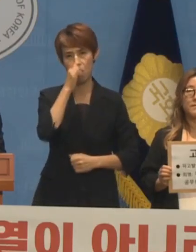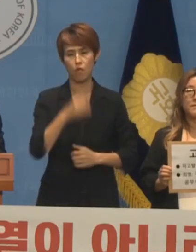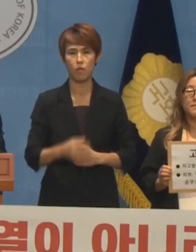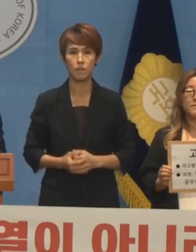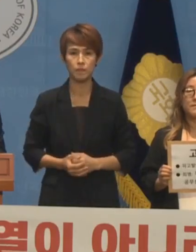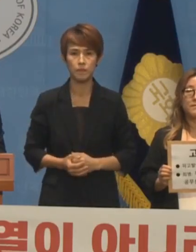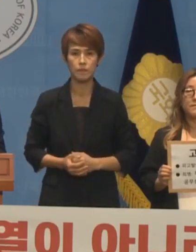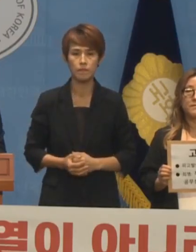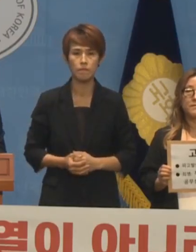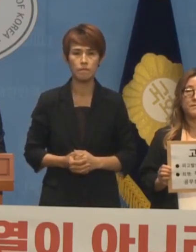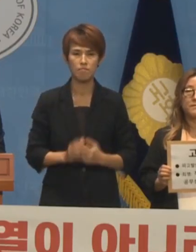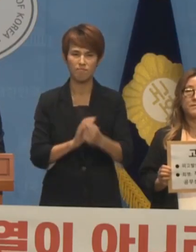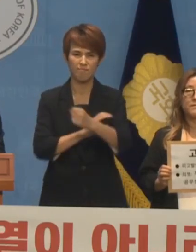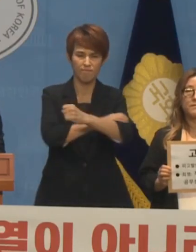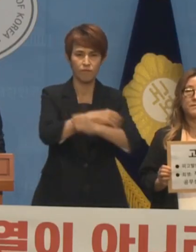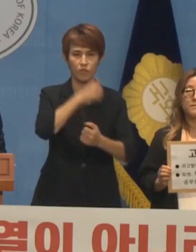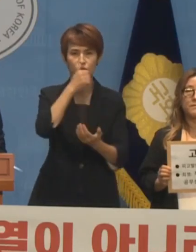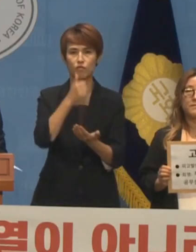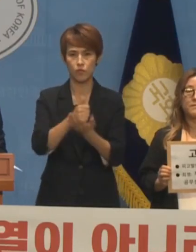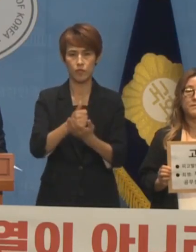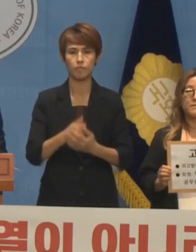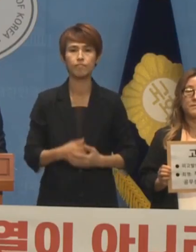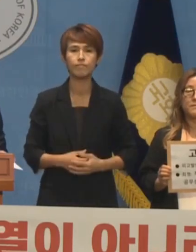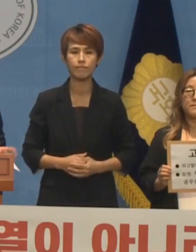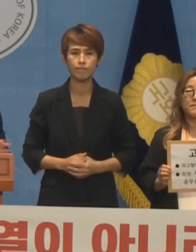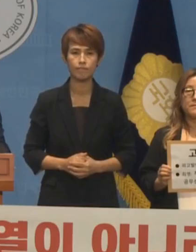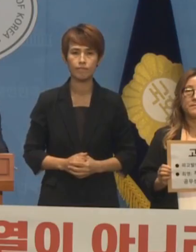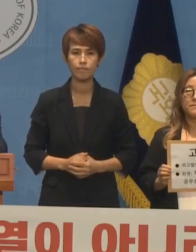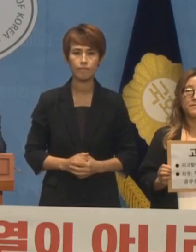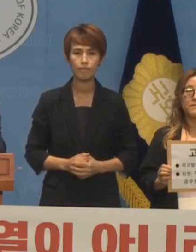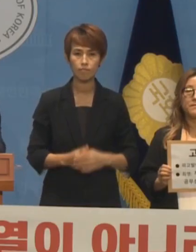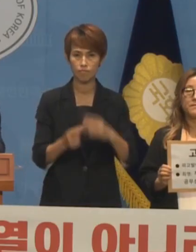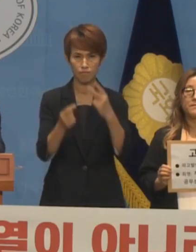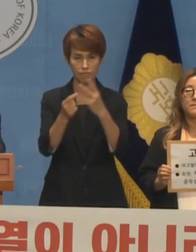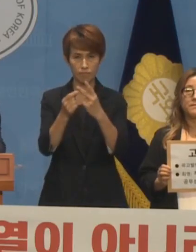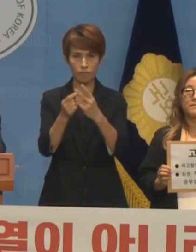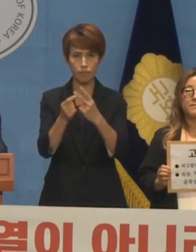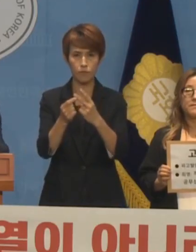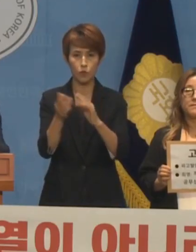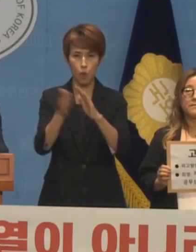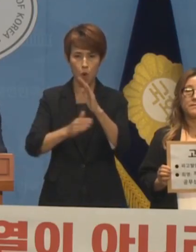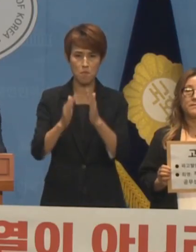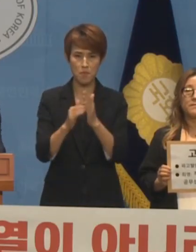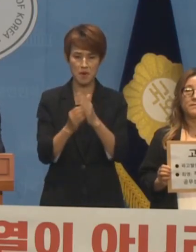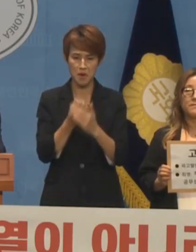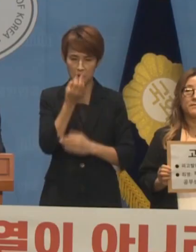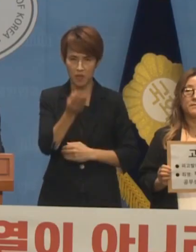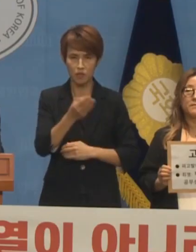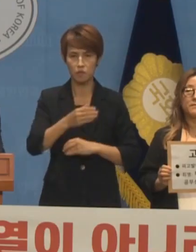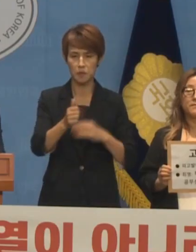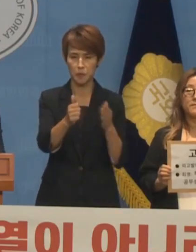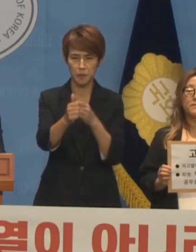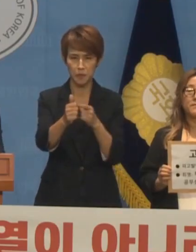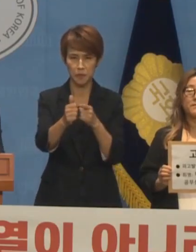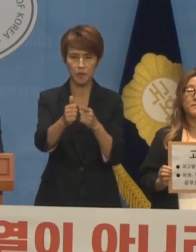행사했으므로 직권남용죄의 죄책을 져야 마땅합니다. 2. 공무상 비밀 누설 교사의